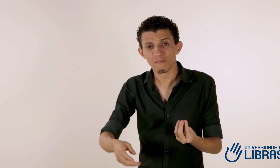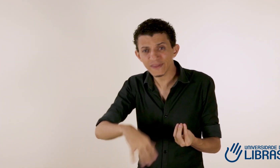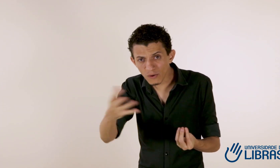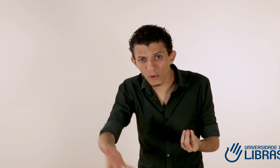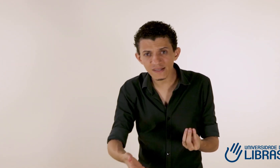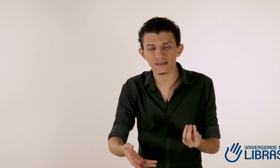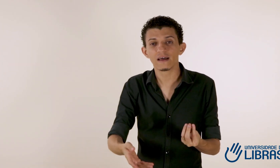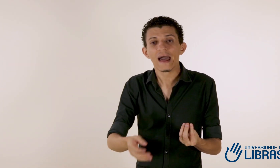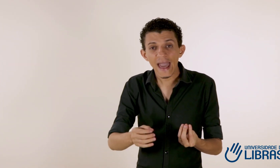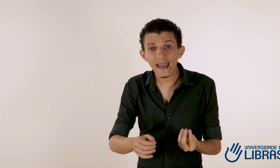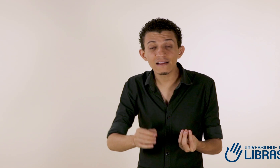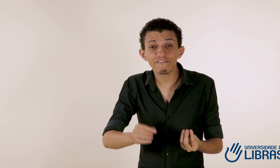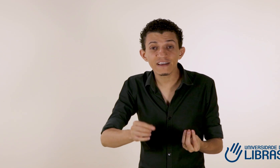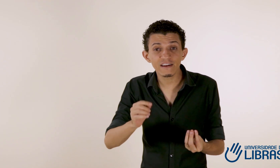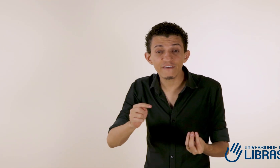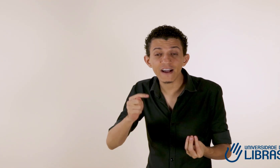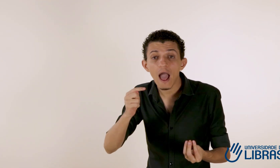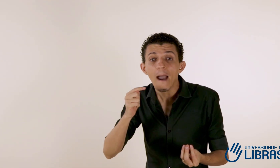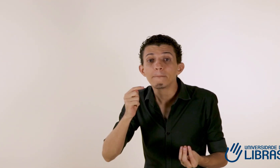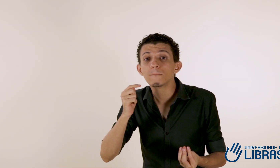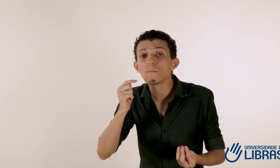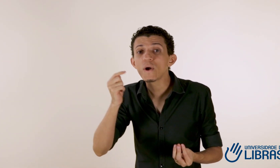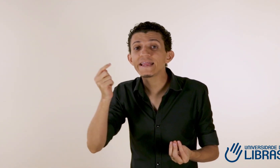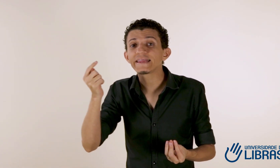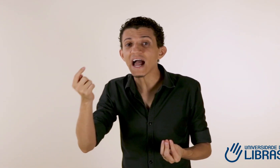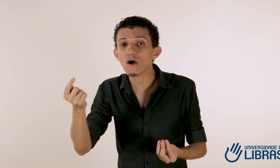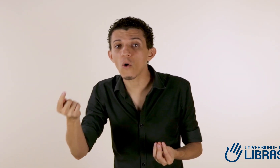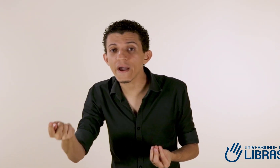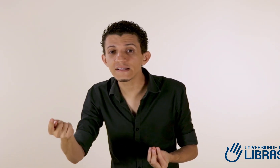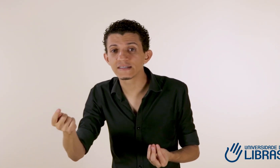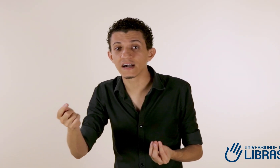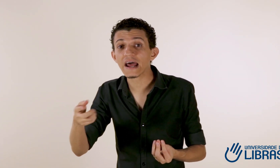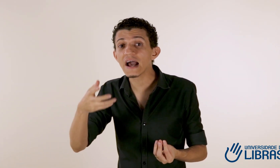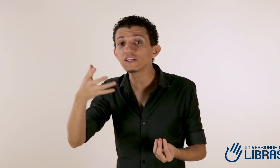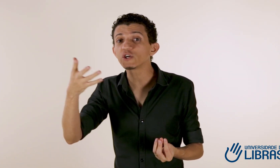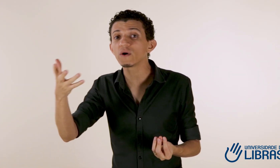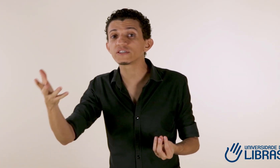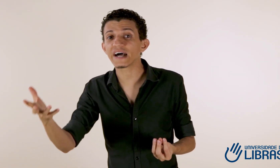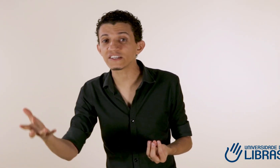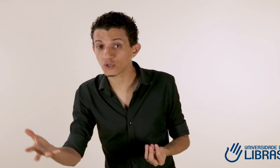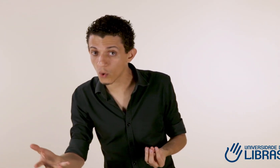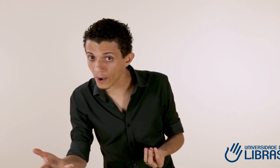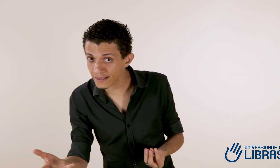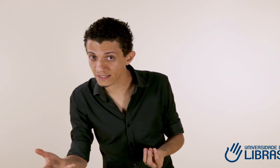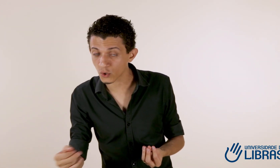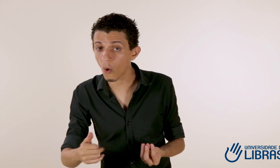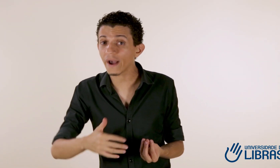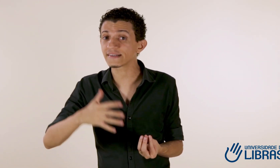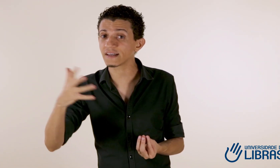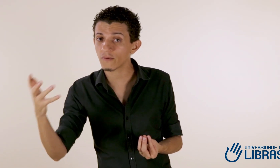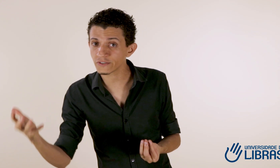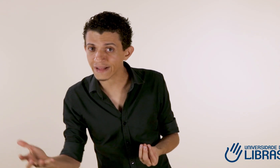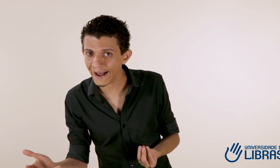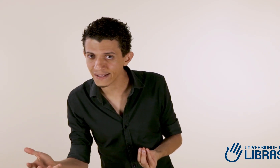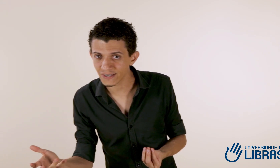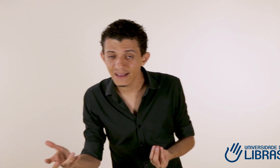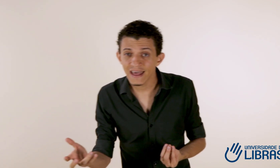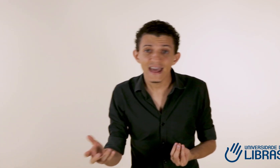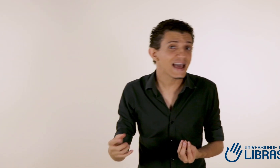muita coisa. Ele significa muita coisa, grande quantidade de coisas, coisas em quantidade.